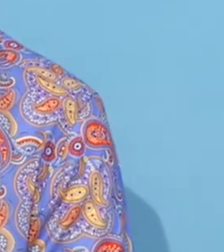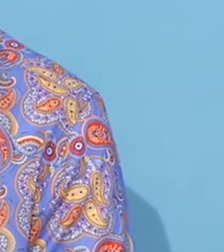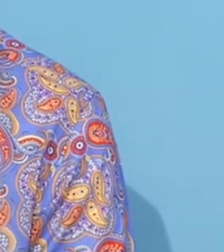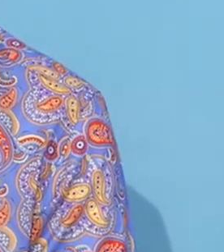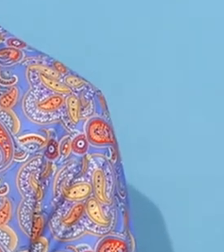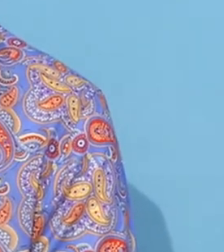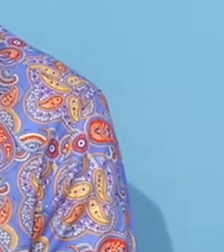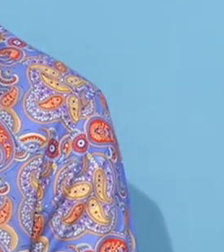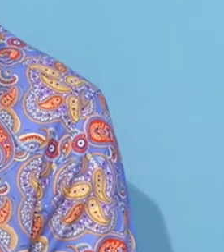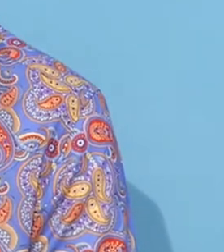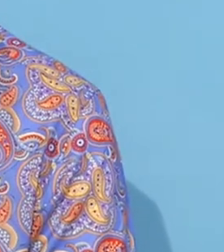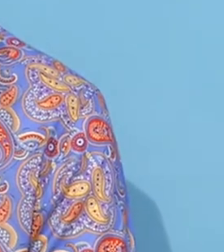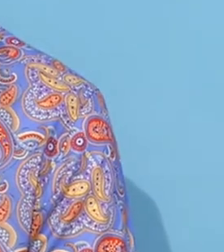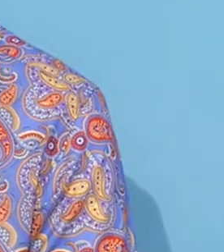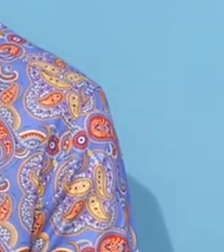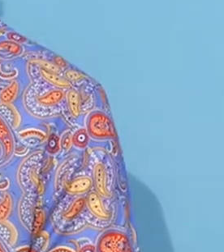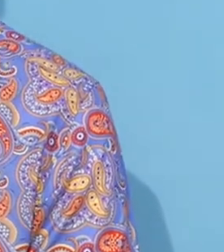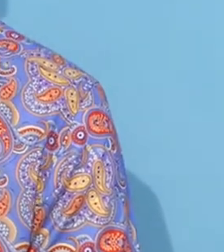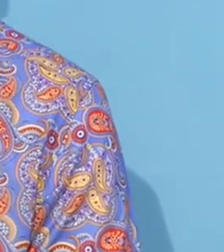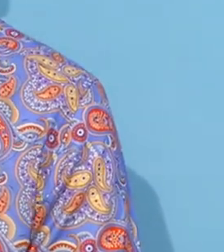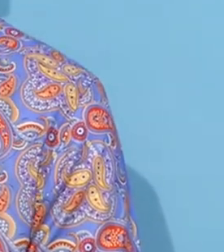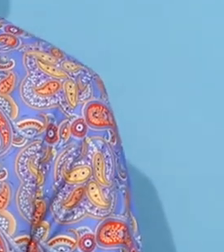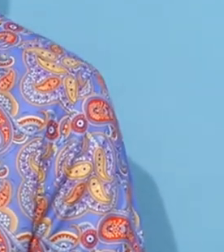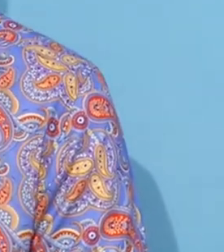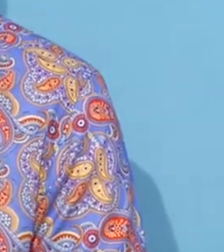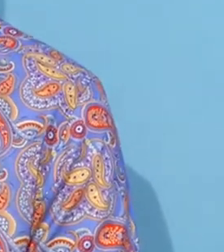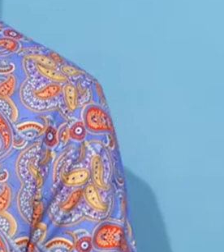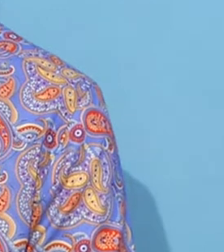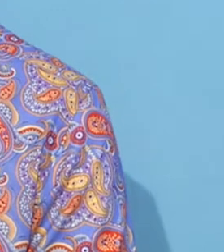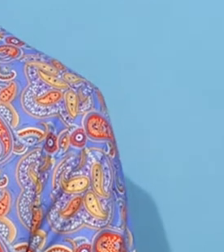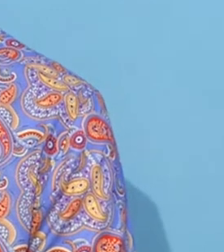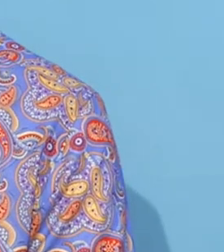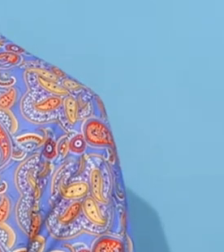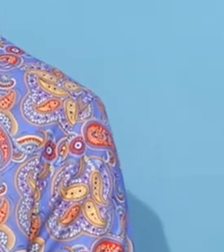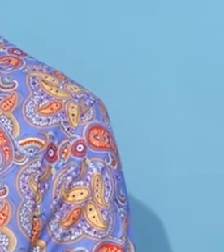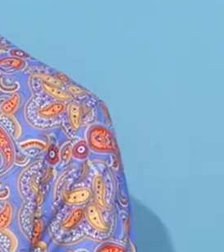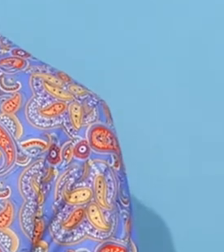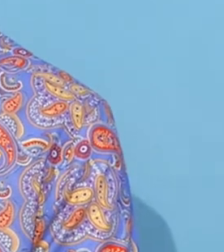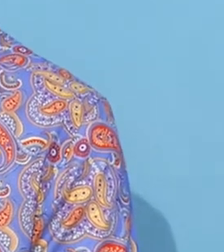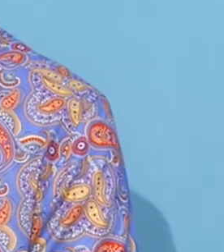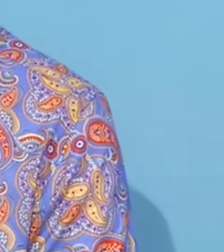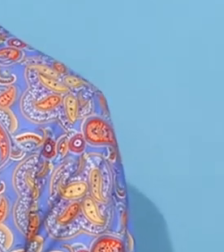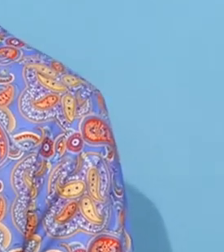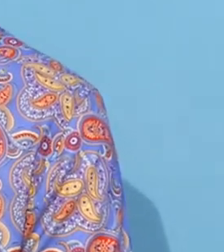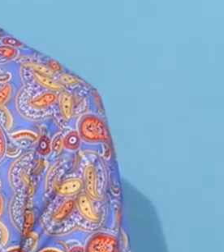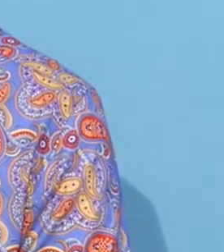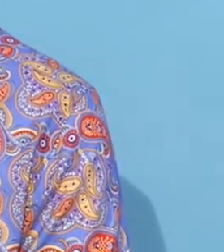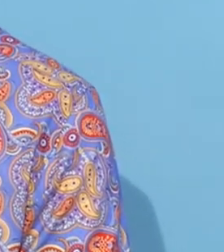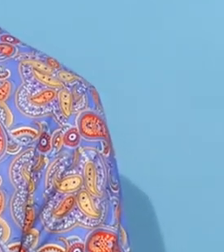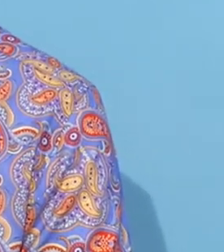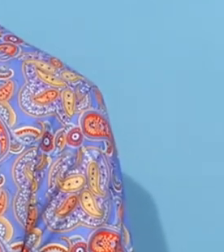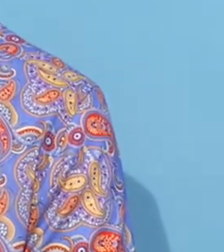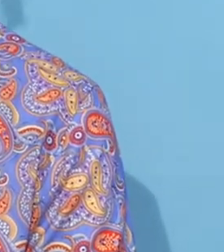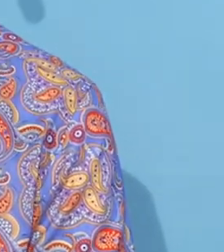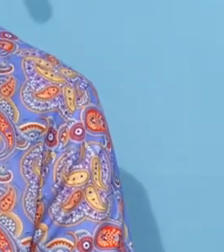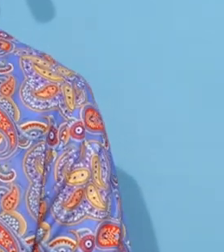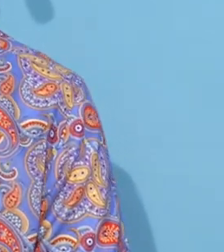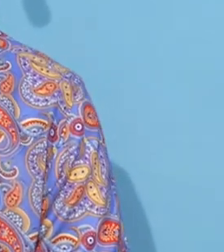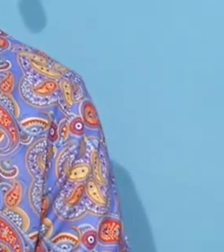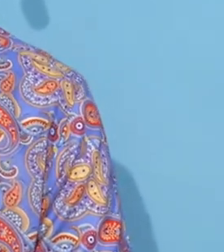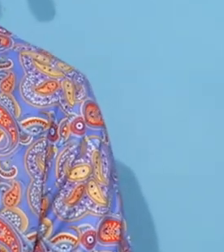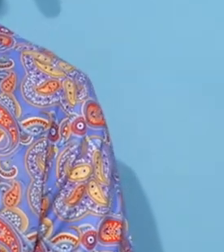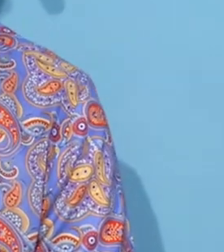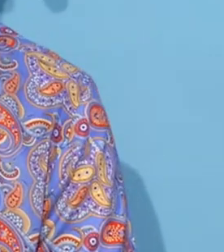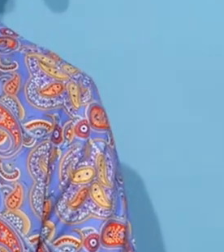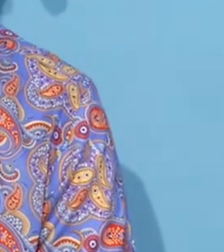då kan möta både personal i skolan och runt omkring. Vi måste jobba mycket mer med föreningar, tror jag. Ja. Därför att där finns det